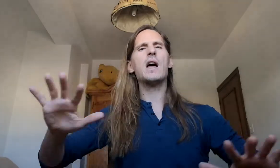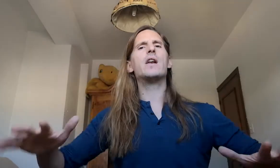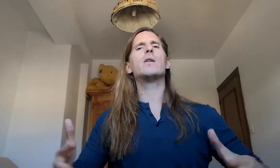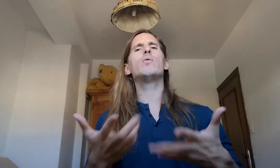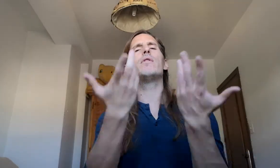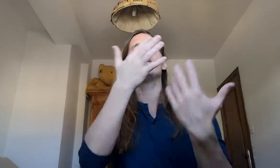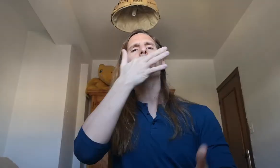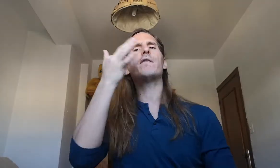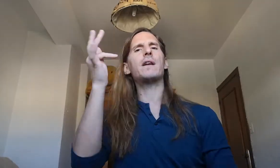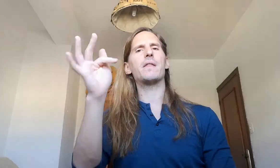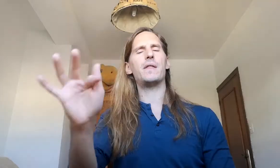Revolución